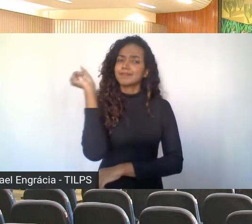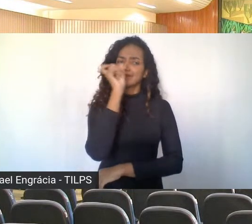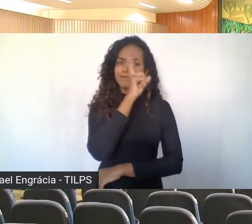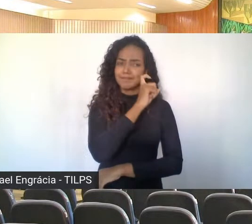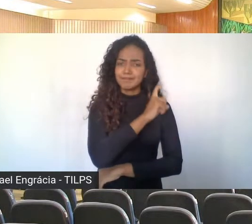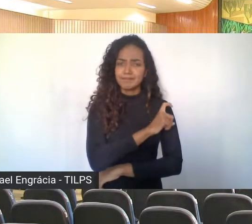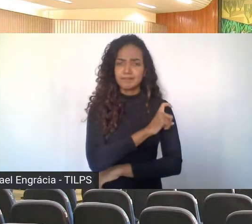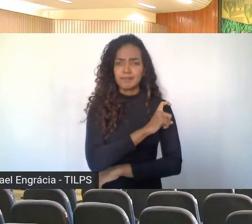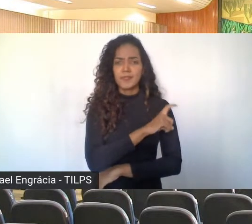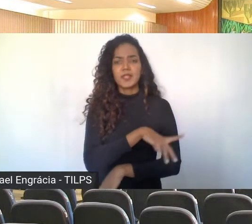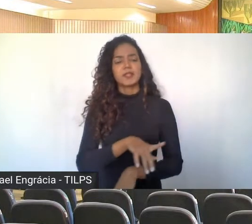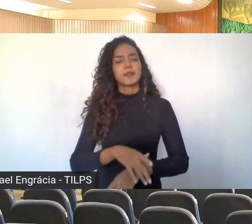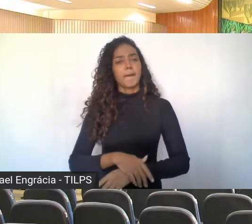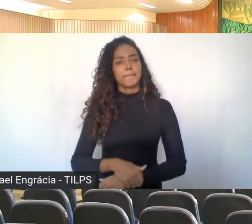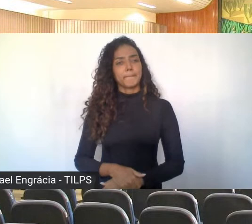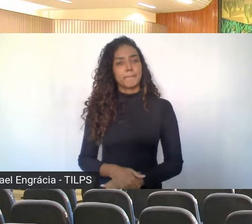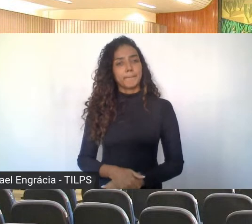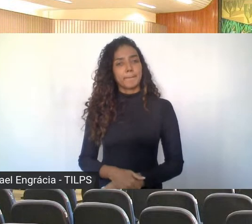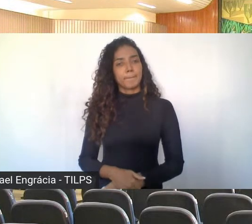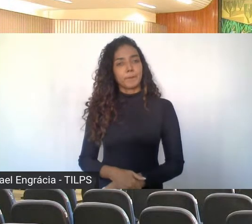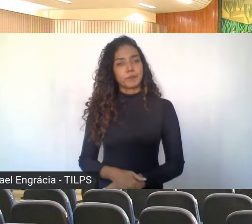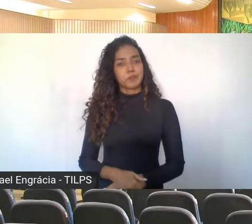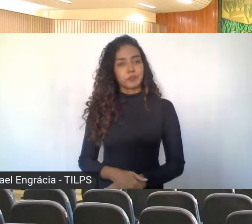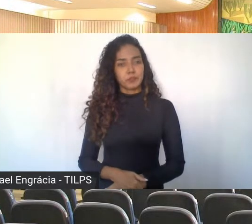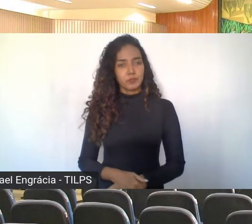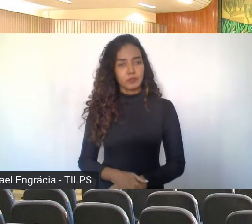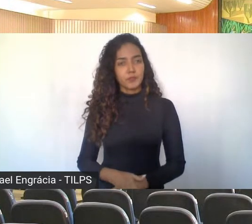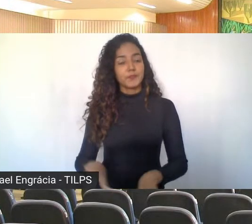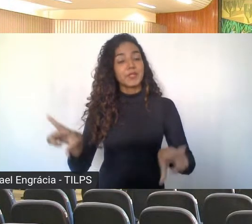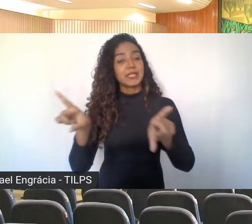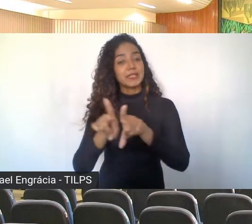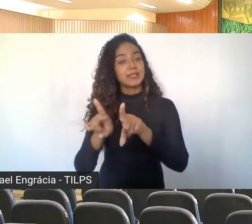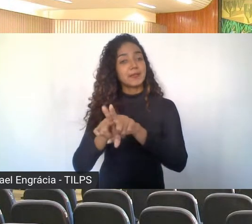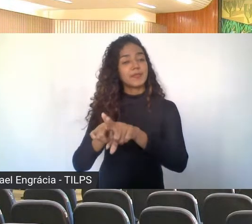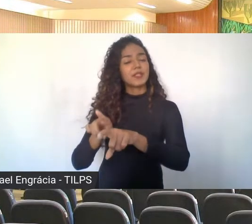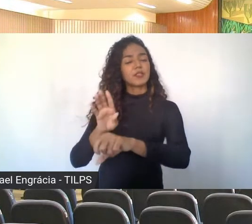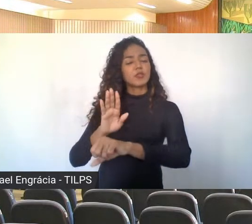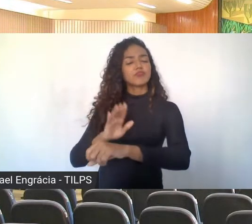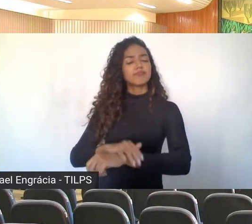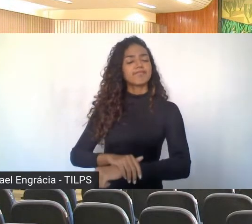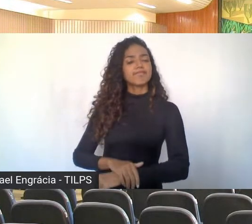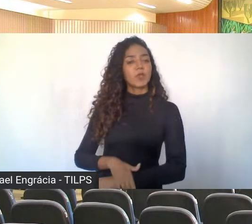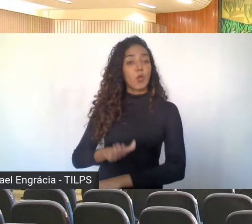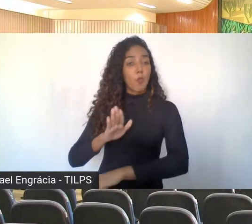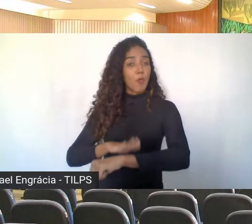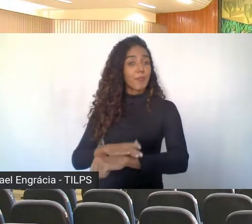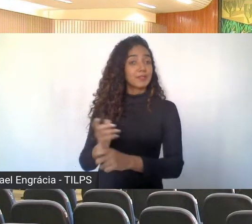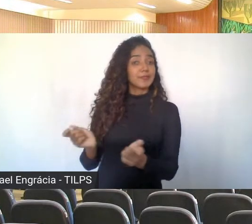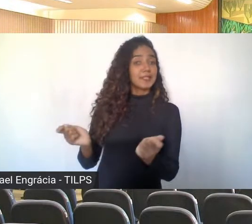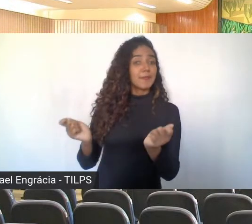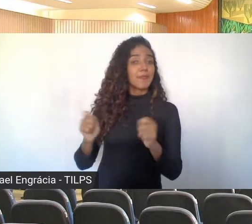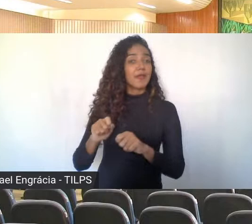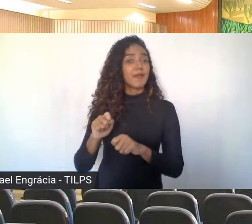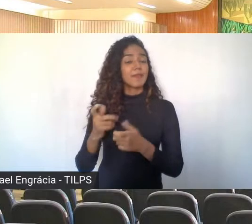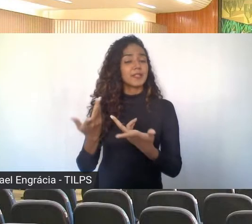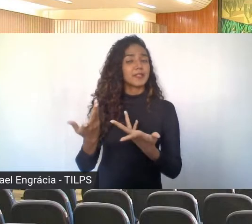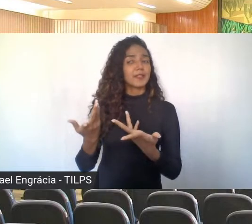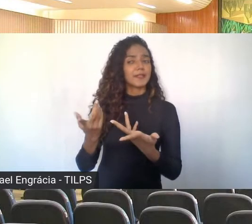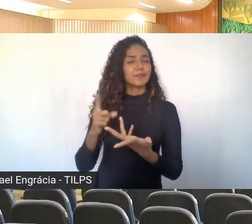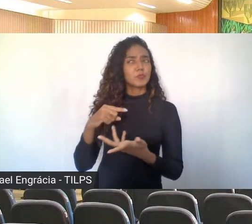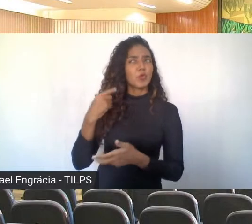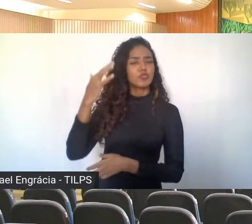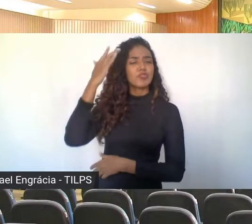tempo, ele nos permite uma possibilidade de repensarmos muitas